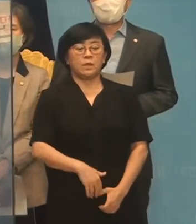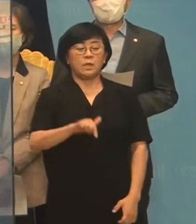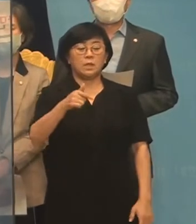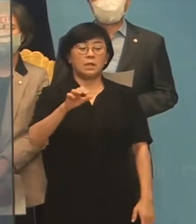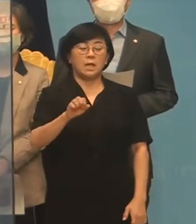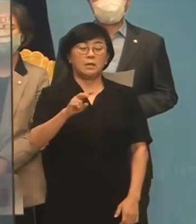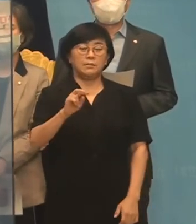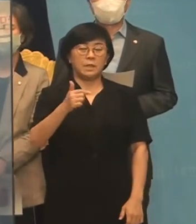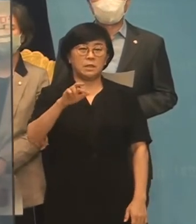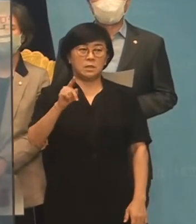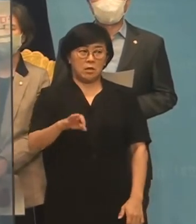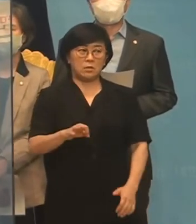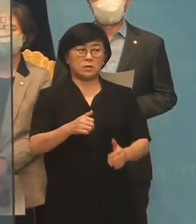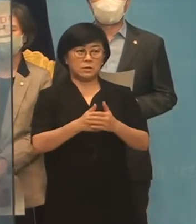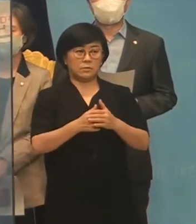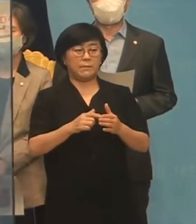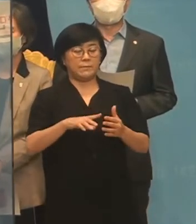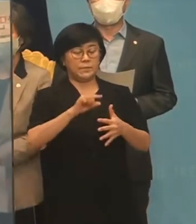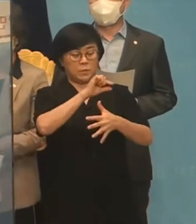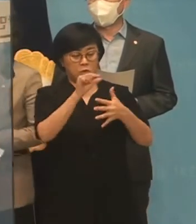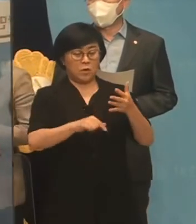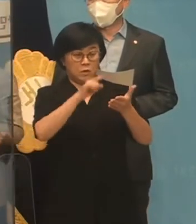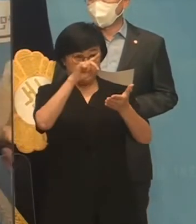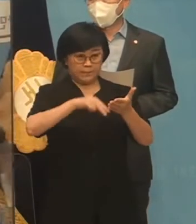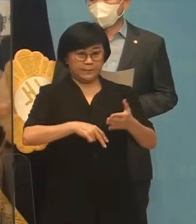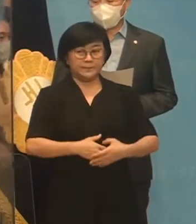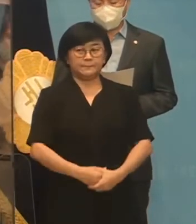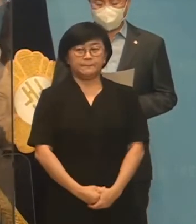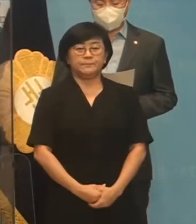의원이 낭독하도록 하겠습니다.